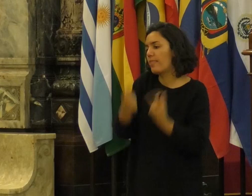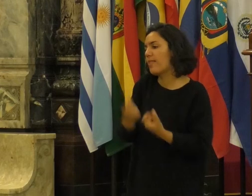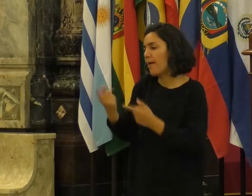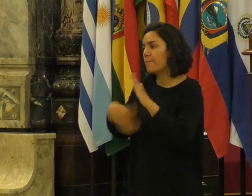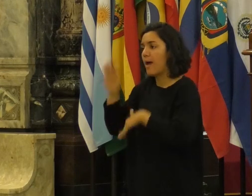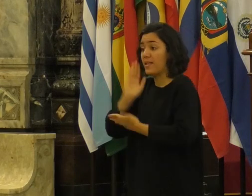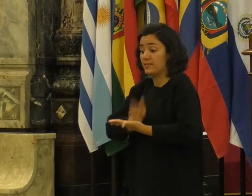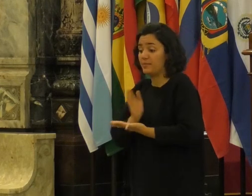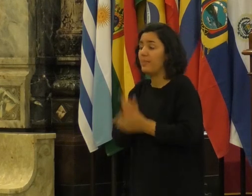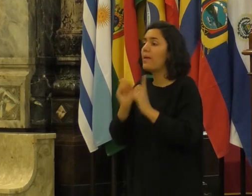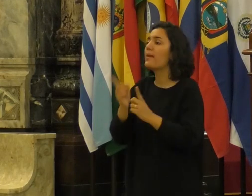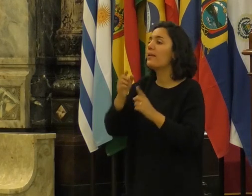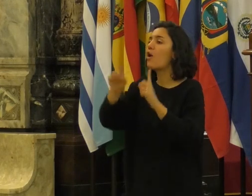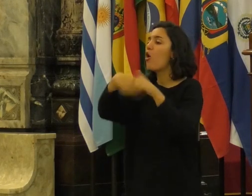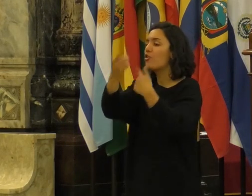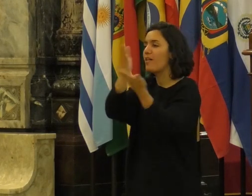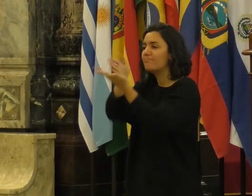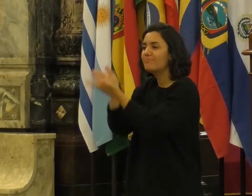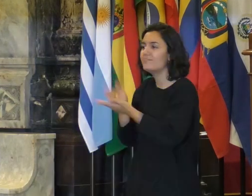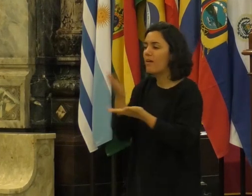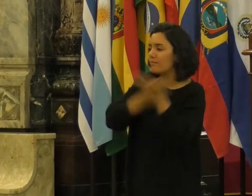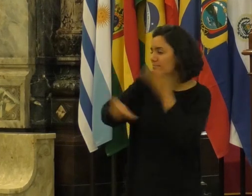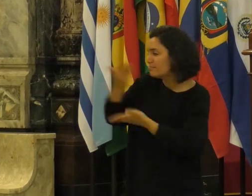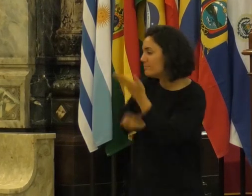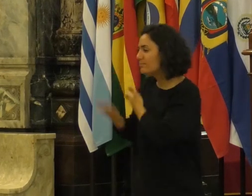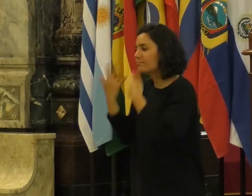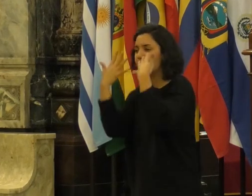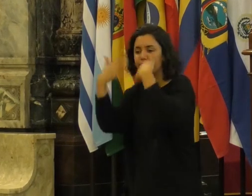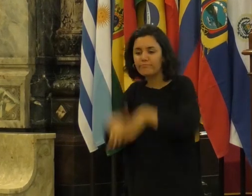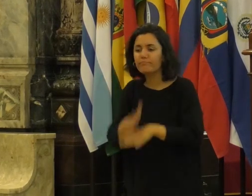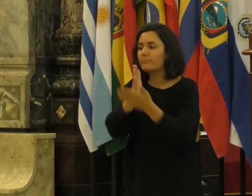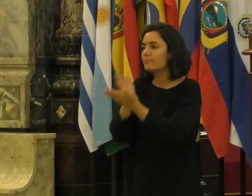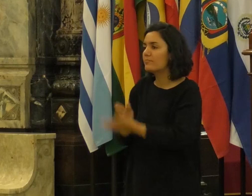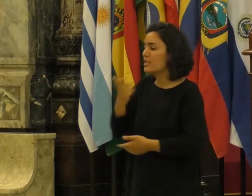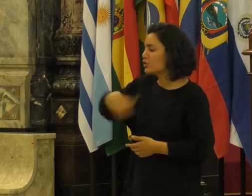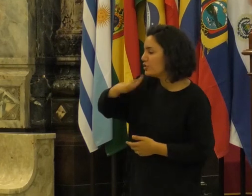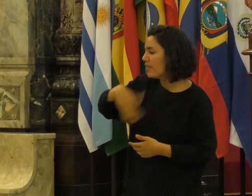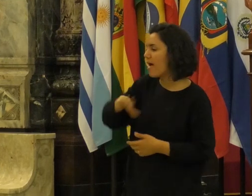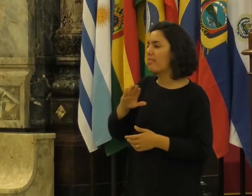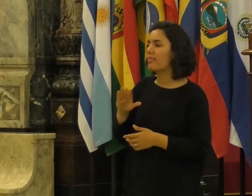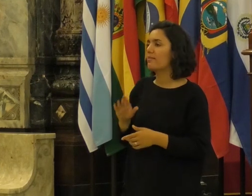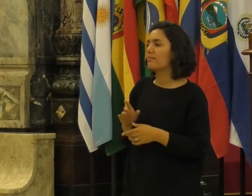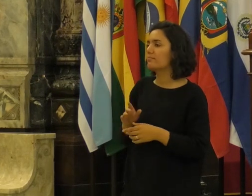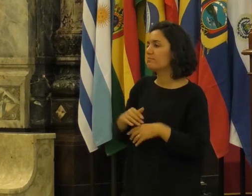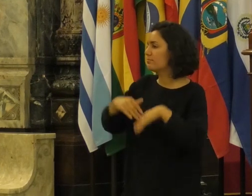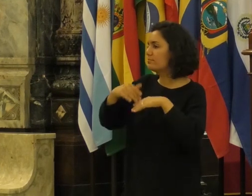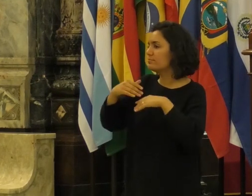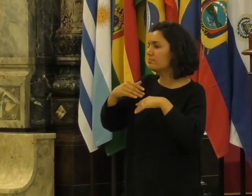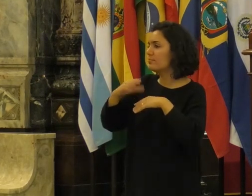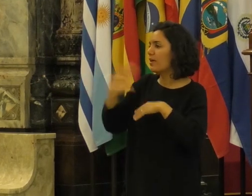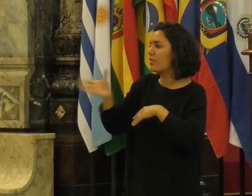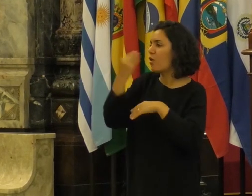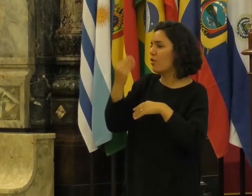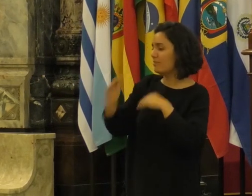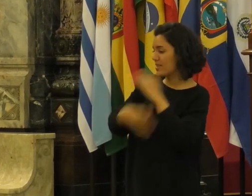disciplina, a las demás disciplinas, a la interacción, a la interdisciplinaridad, a la sociedad y, en fin, al desarrollo